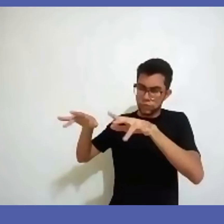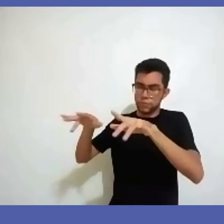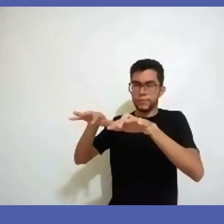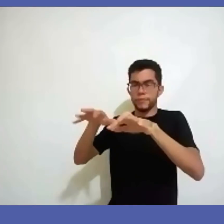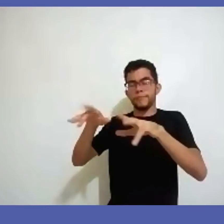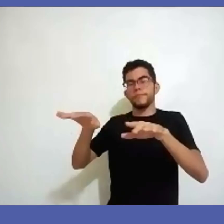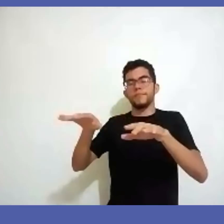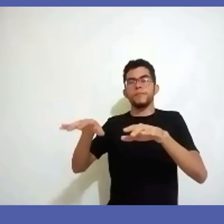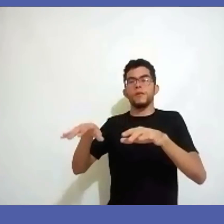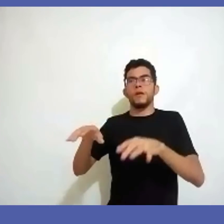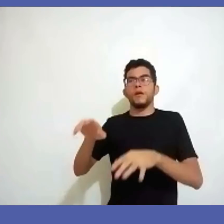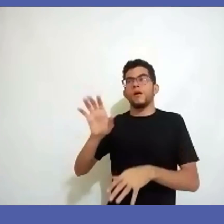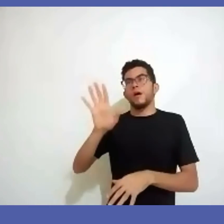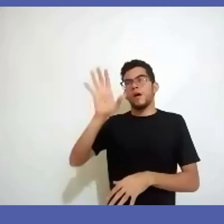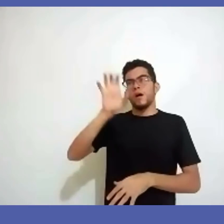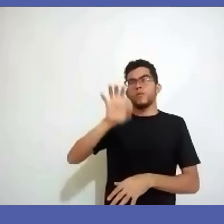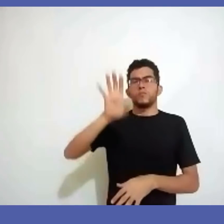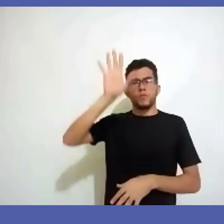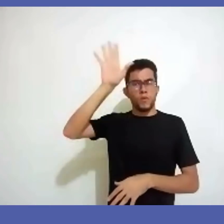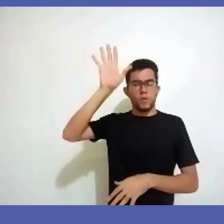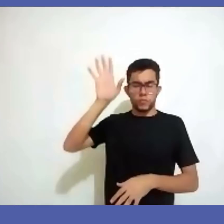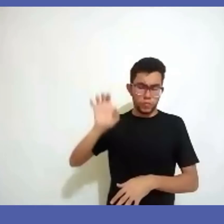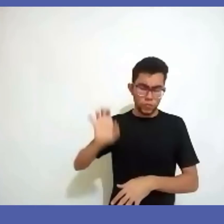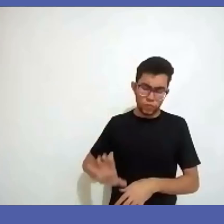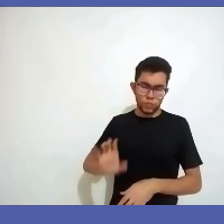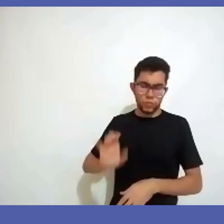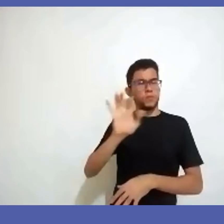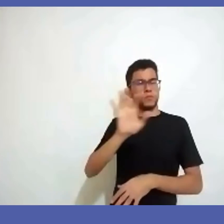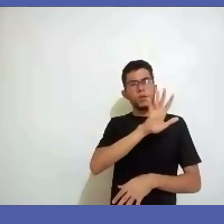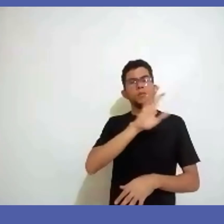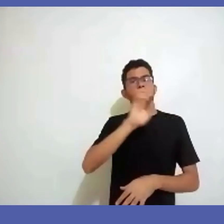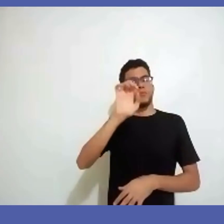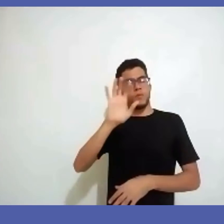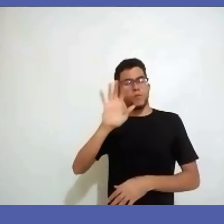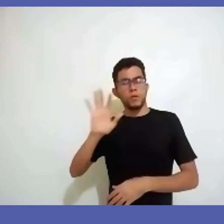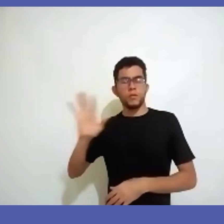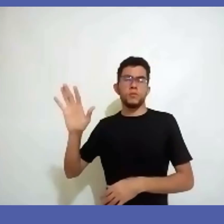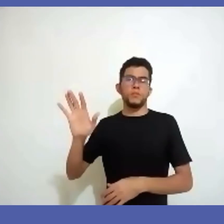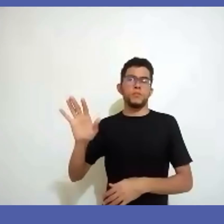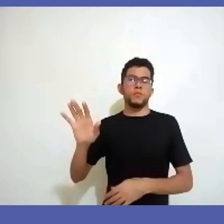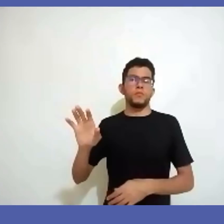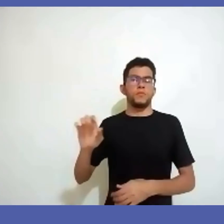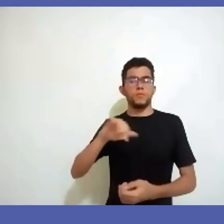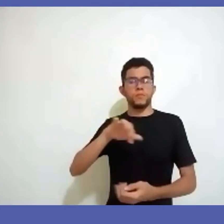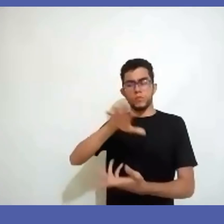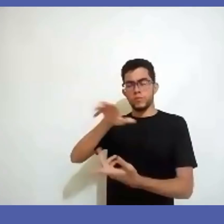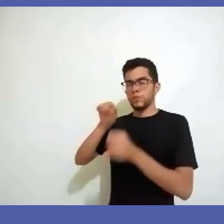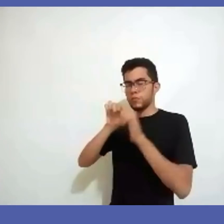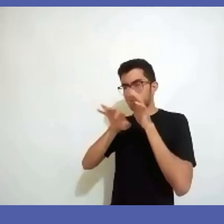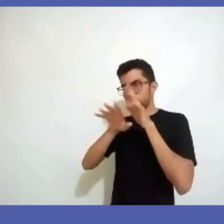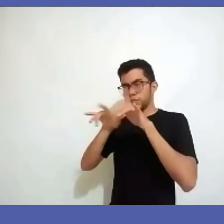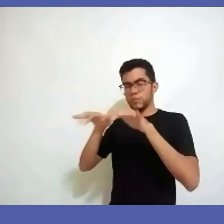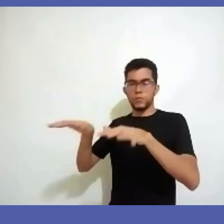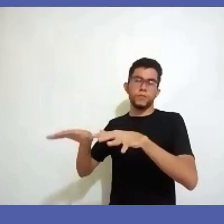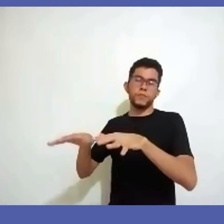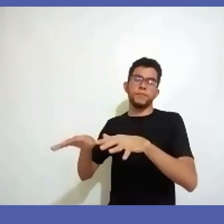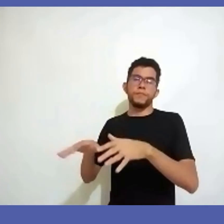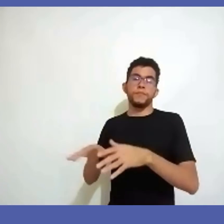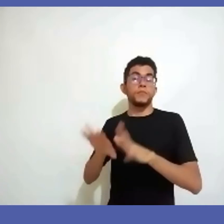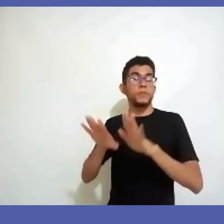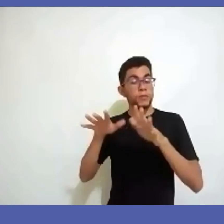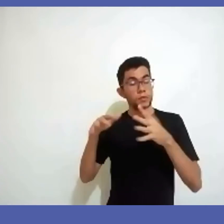da Turquia de hoje, né? E a Palestina, se espalharam por ali. E com a